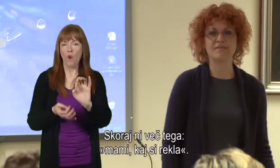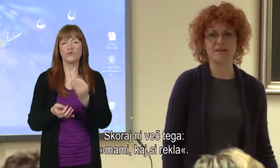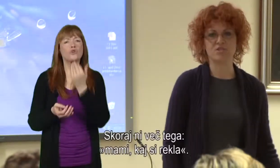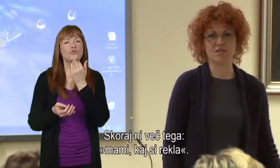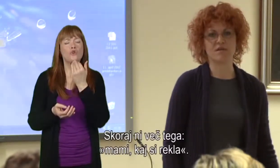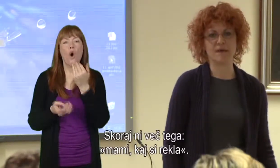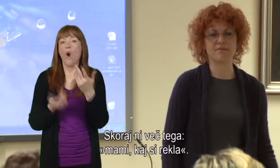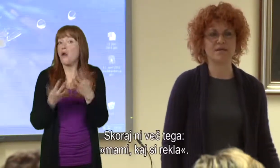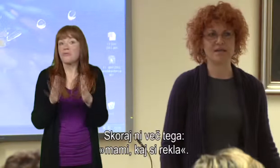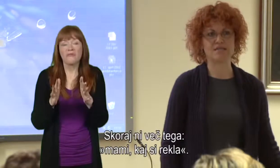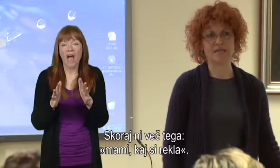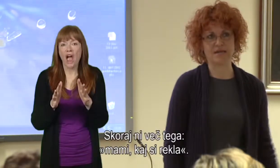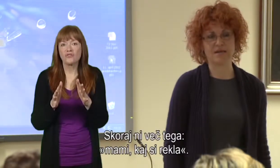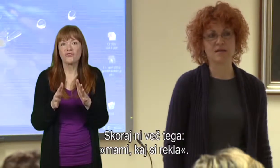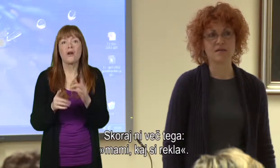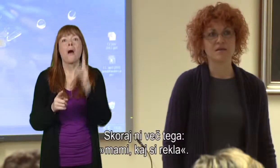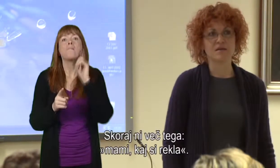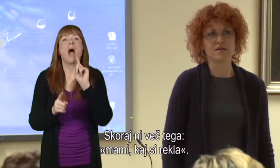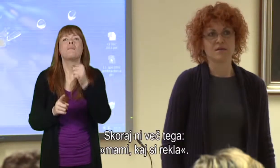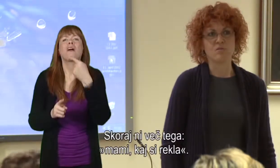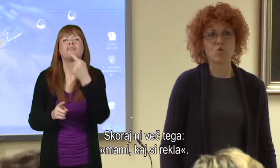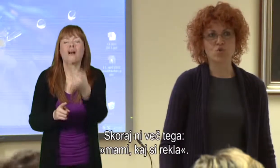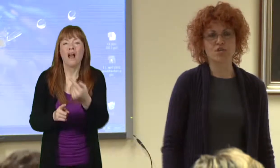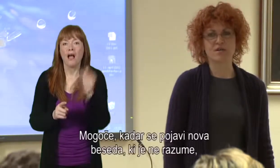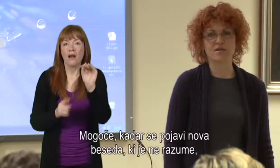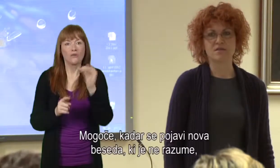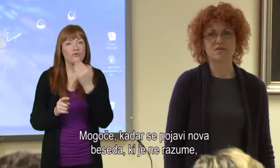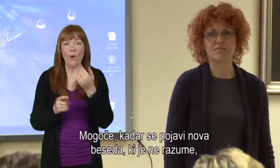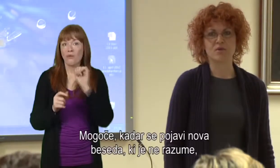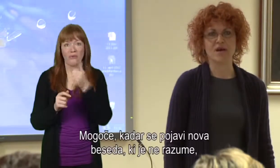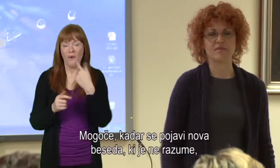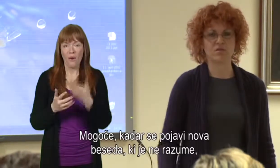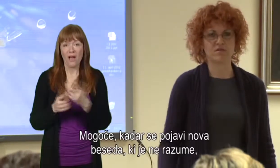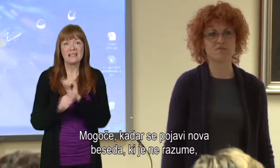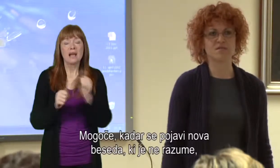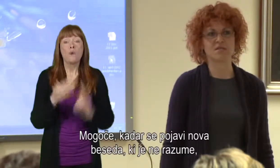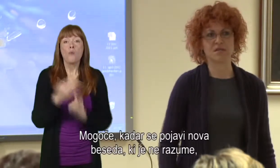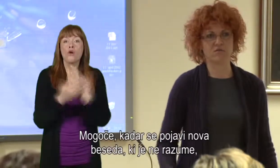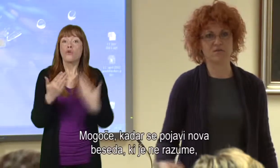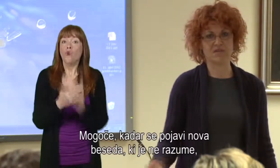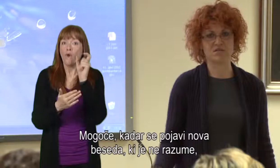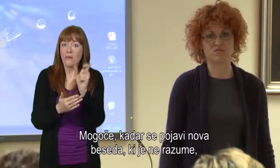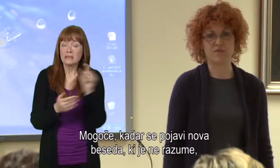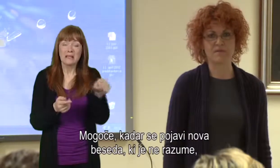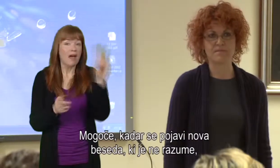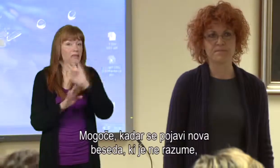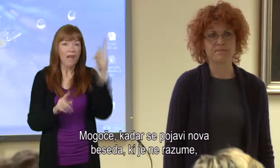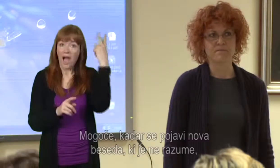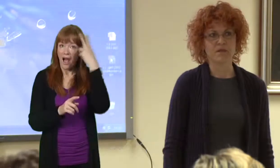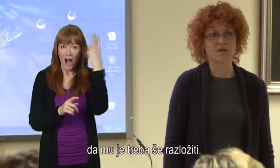Skoraj ni več tega mami, kaj si rekla. Mogoče, kadar se pojavi nova beseda, ki jo ne